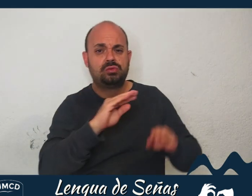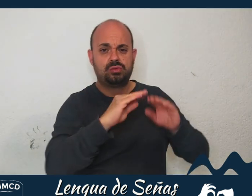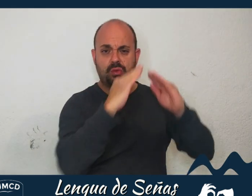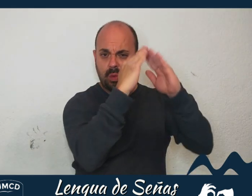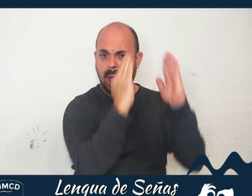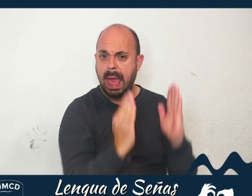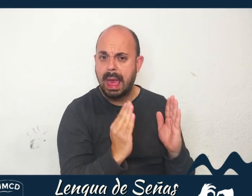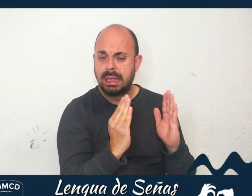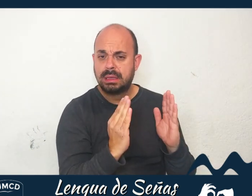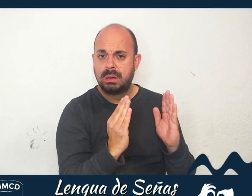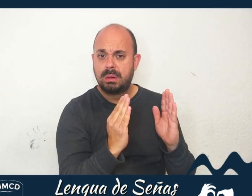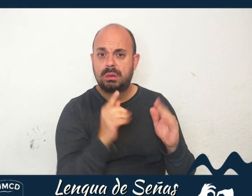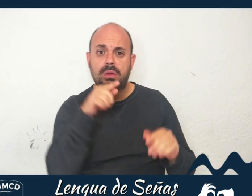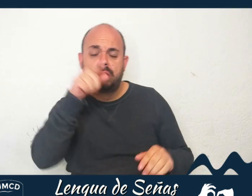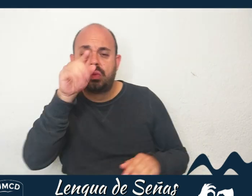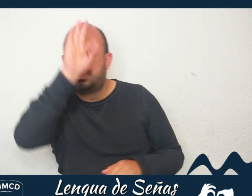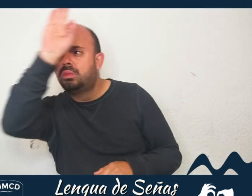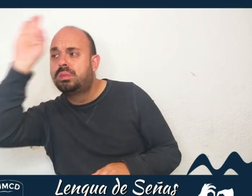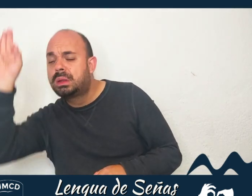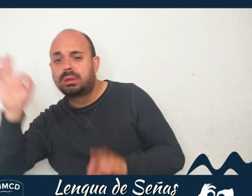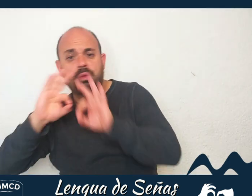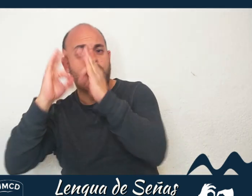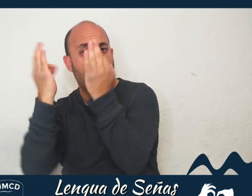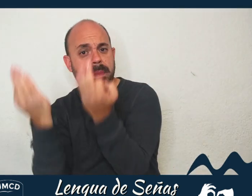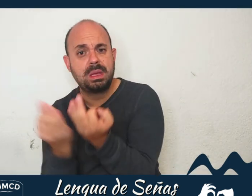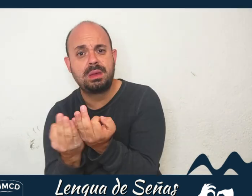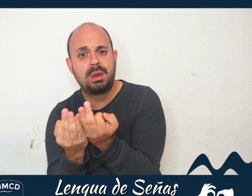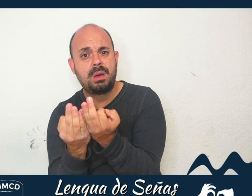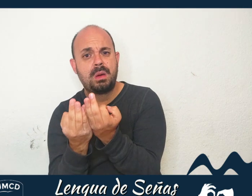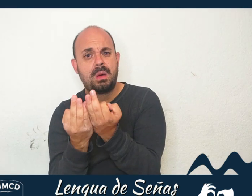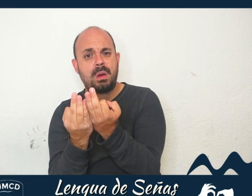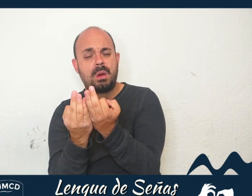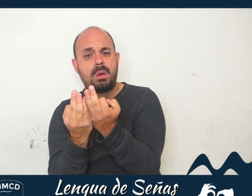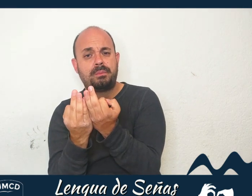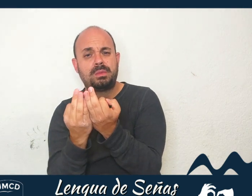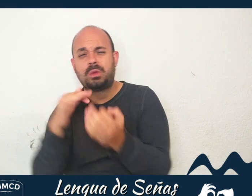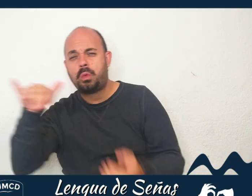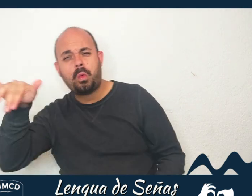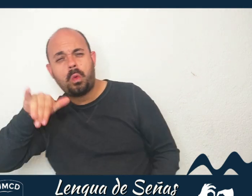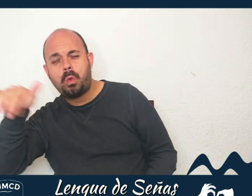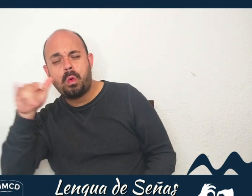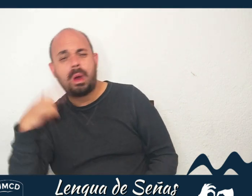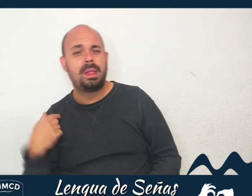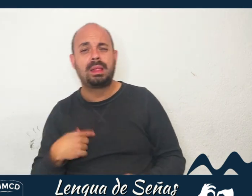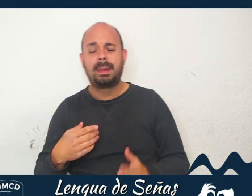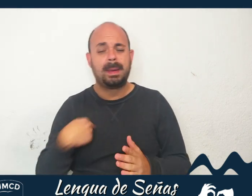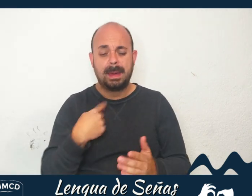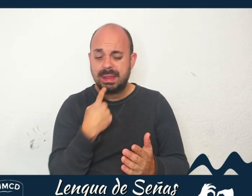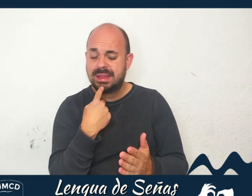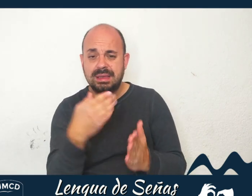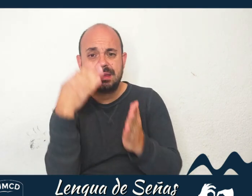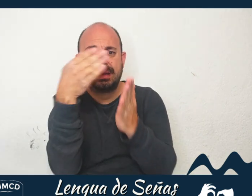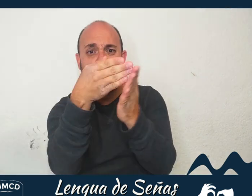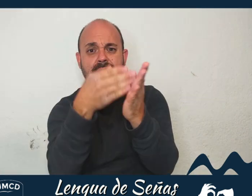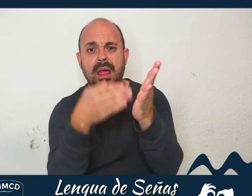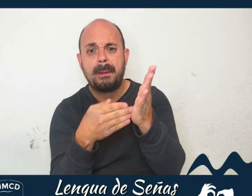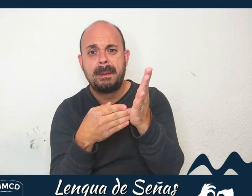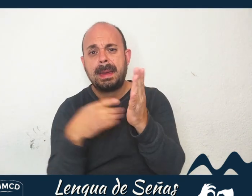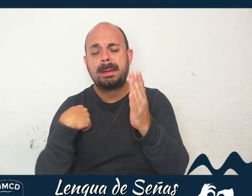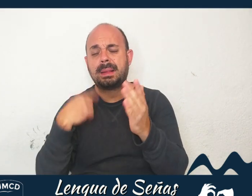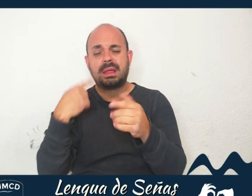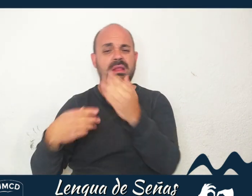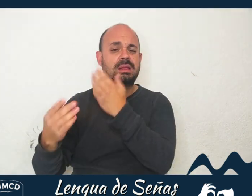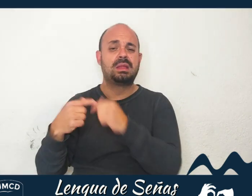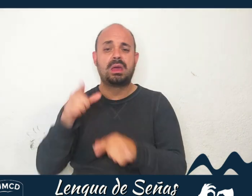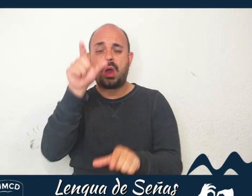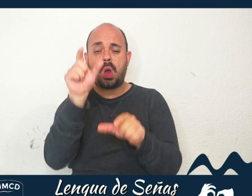Vemos nosotros, por ejemplo, en el caso de Felipe. Él estaba predicando el evangelio cuando de repente dice de que el Espíritu Santo le